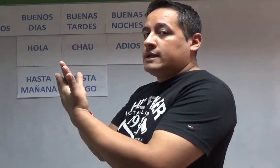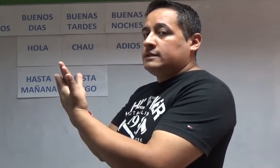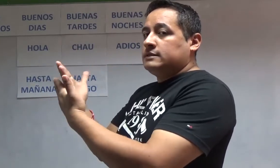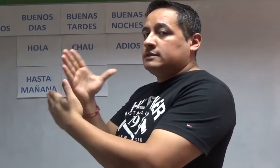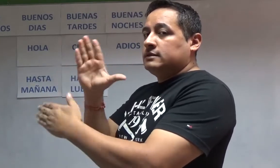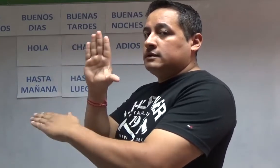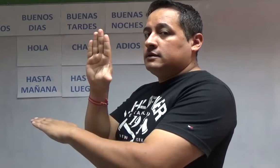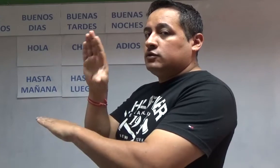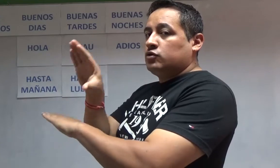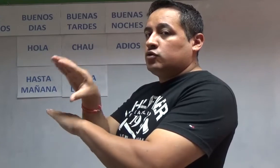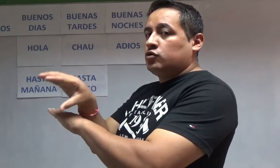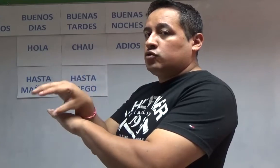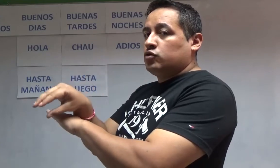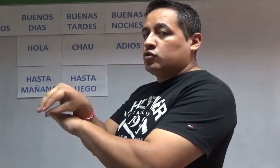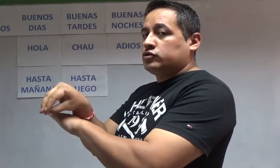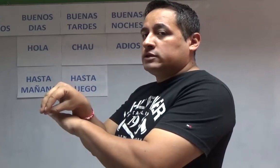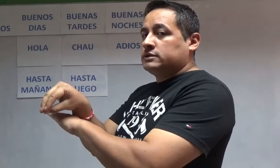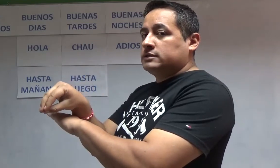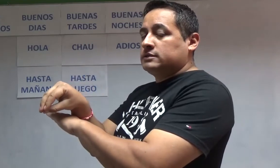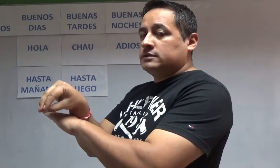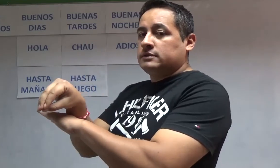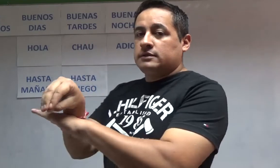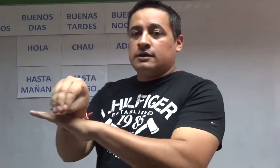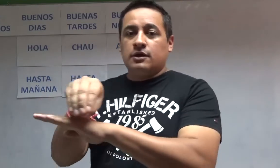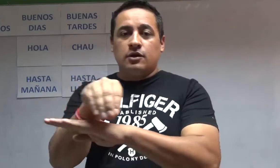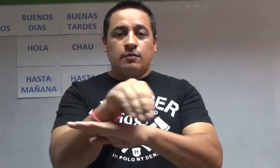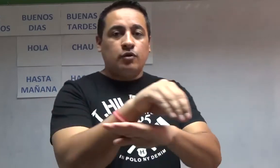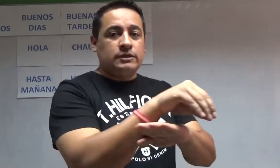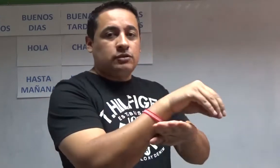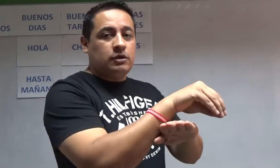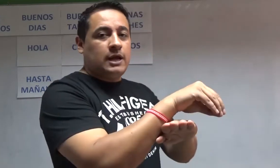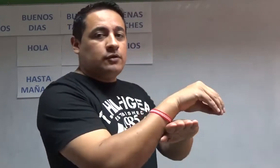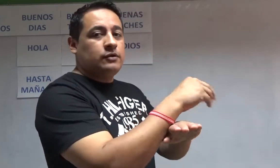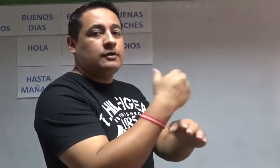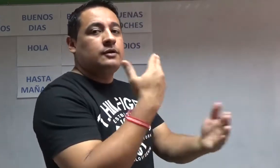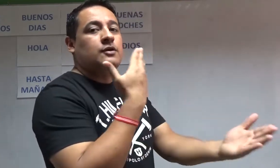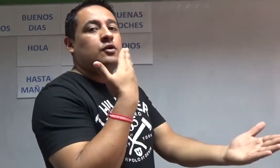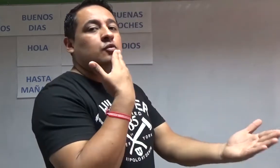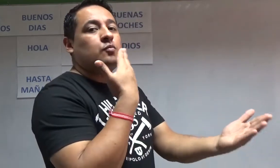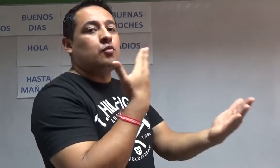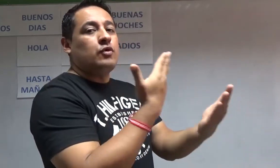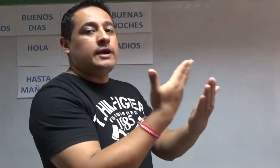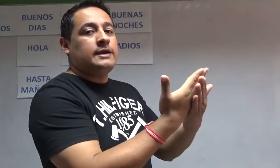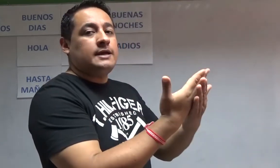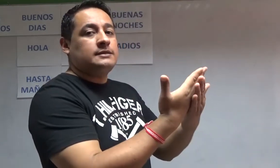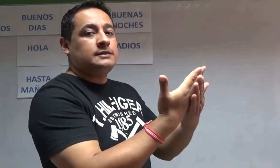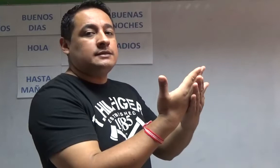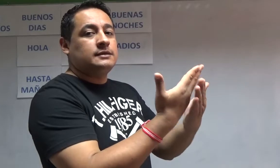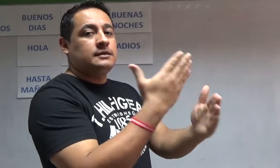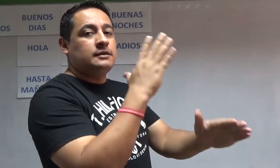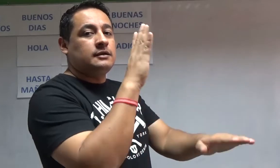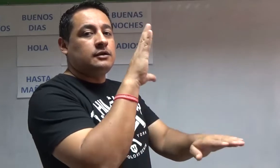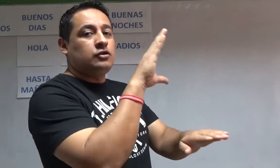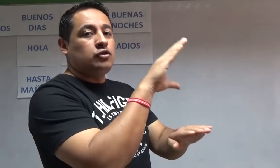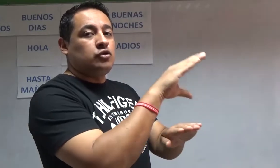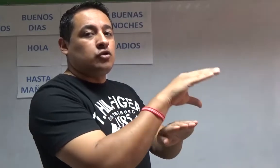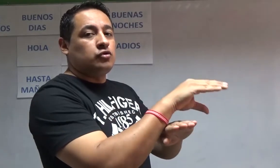Buenas noches. Por este otro lado, buenas